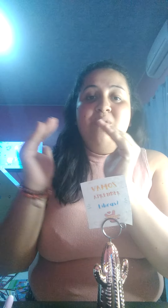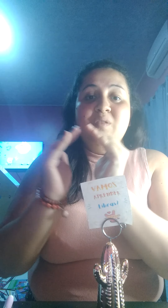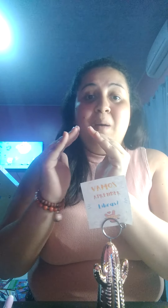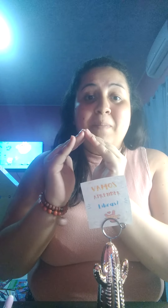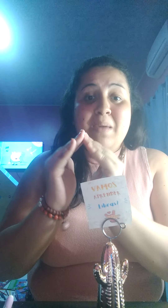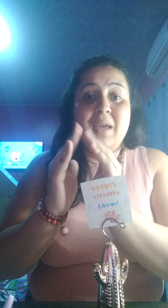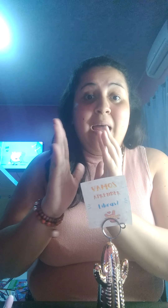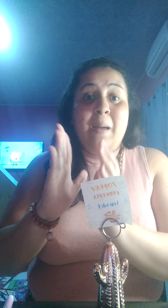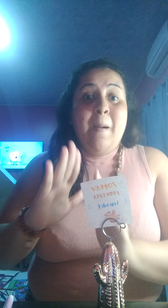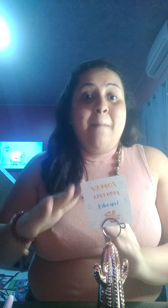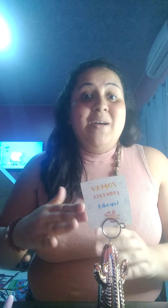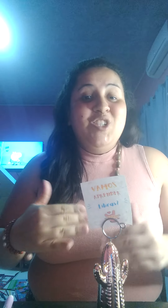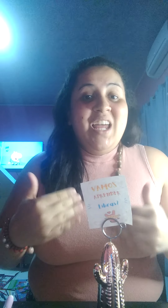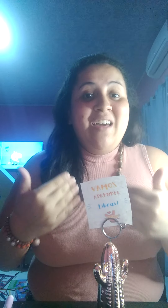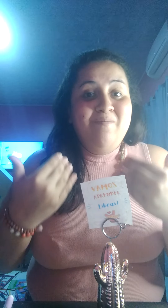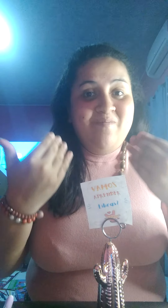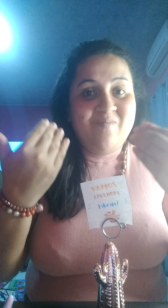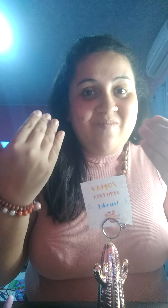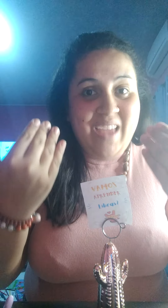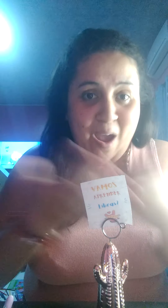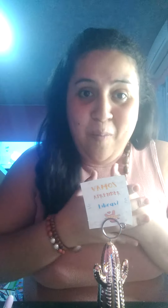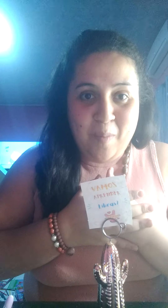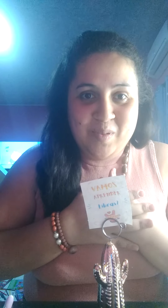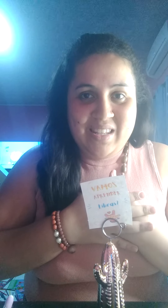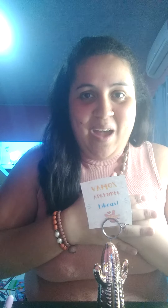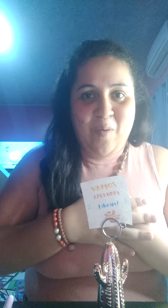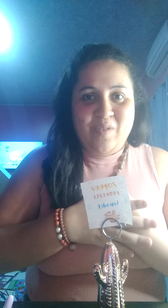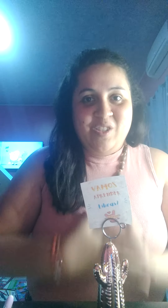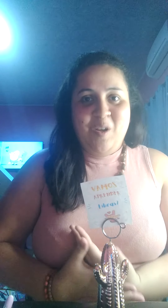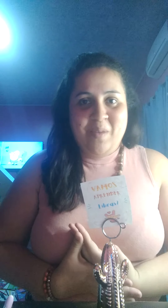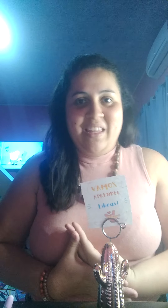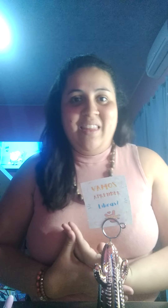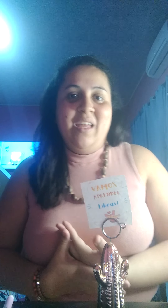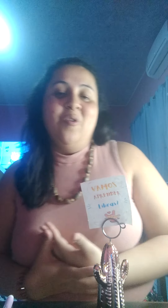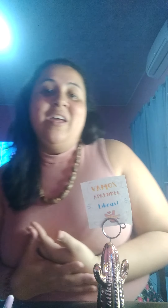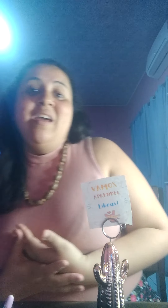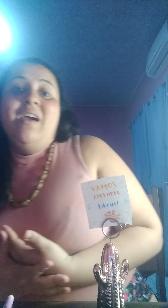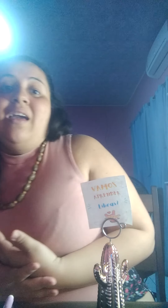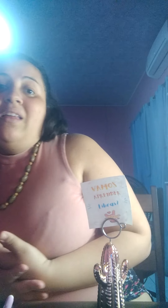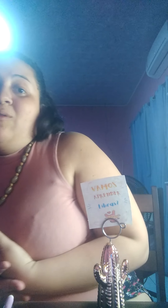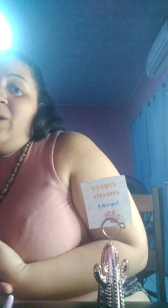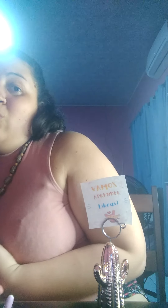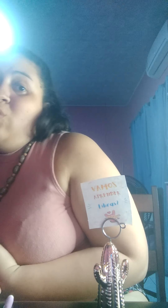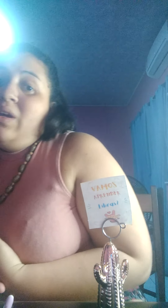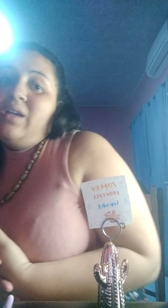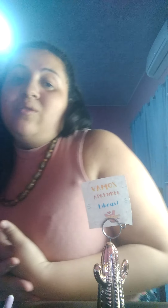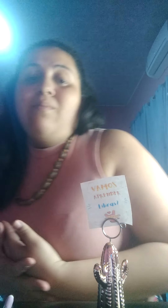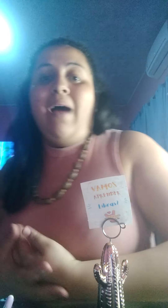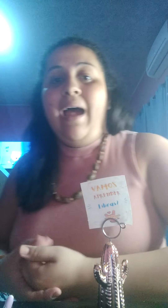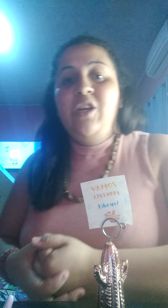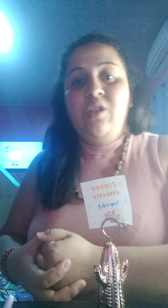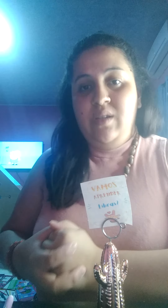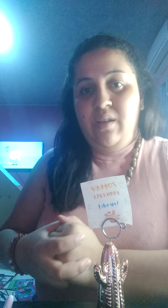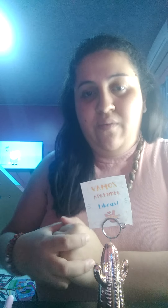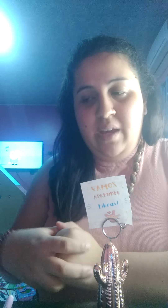se fosse uma mímica, mas que ela é o próprio sinal. Vocês estão me entendendo? Então tem tudo isso, mas não significa